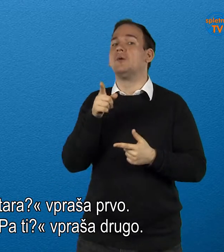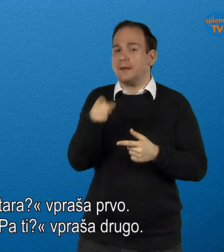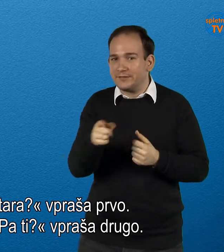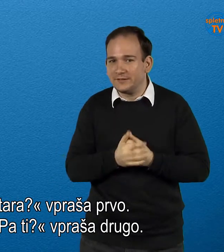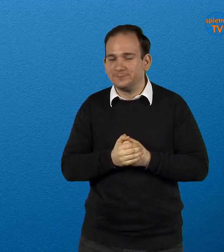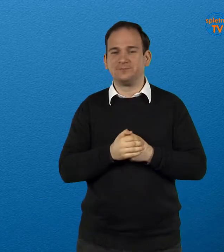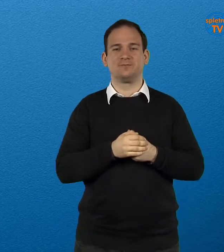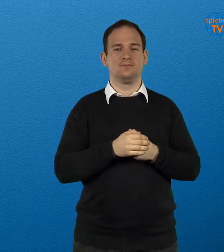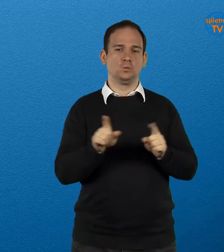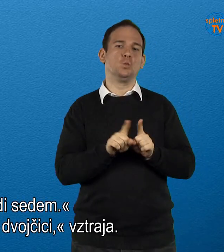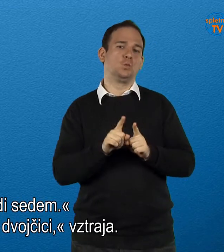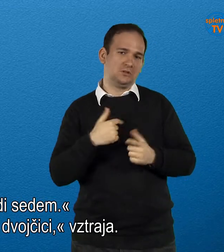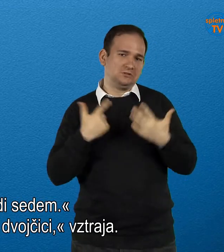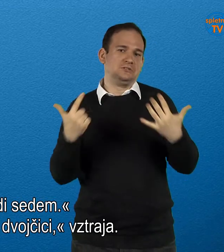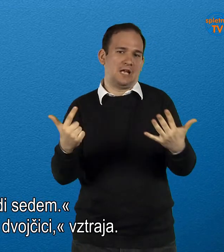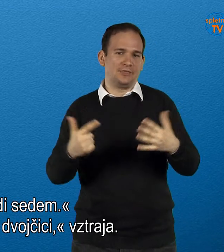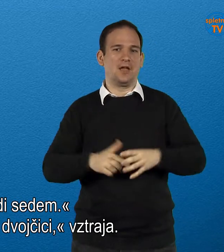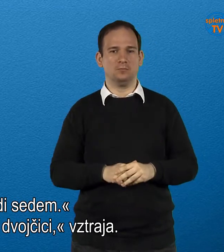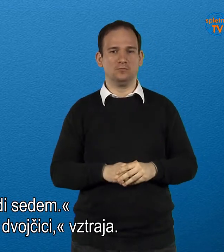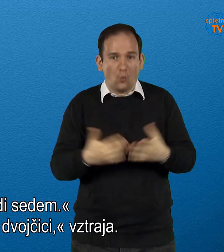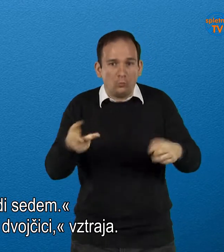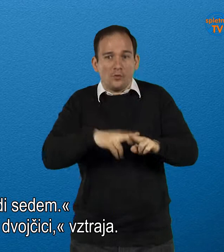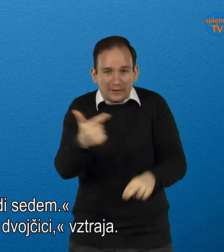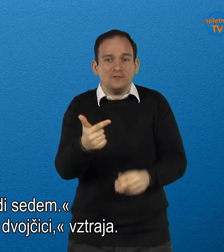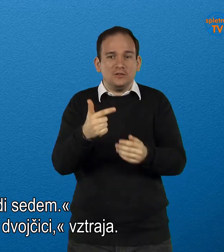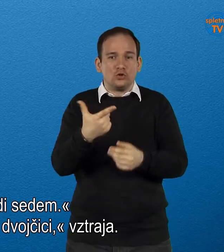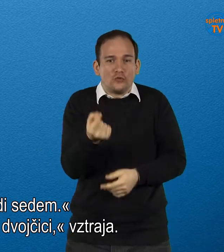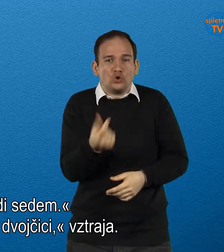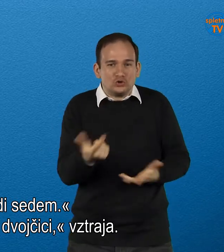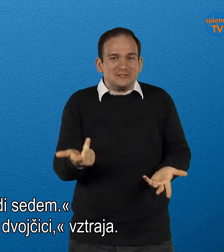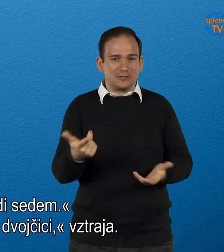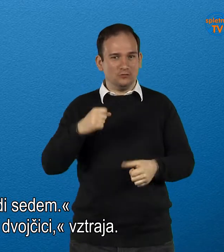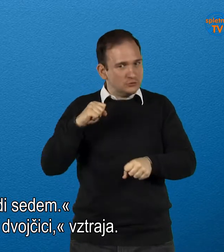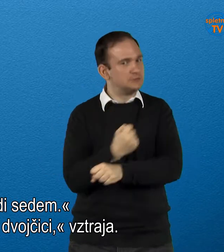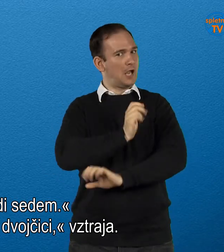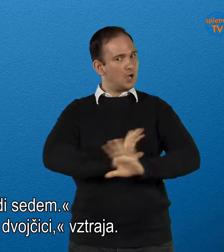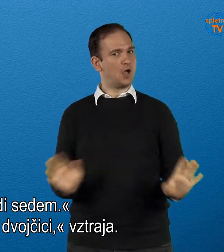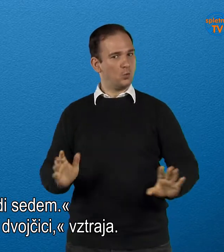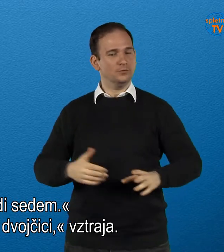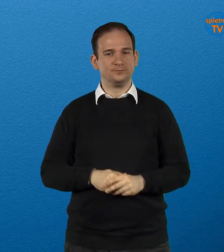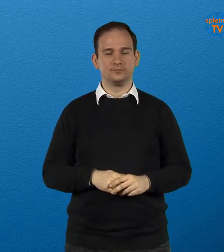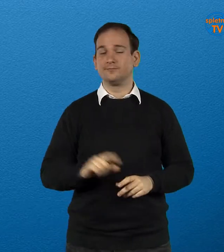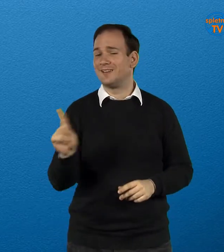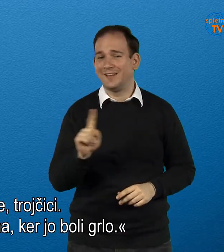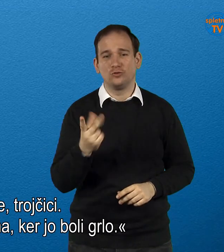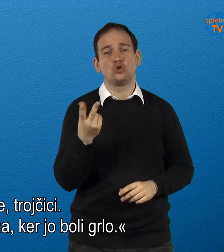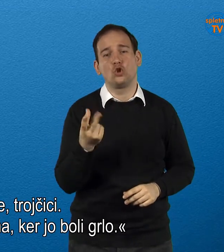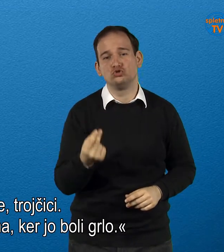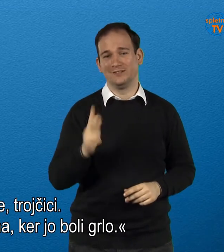ti? Vpraša drugo. Tudi 7. Potem sta dvojčici, vztraja. Ne,